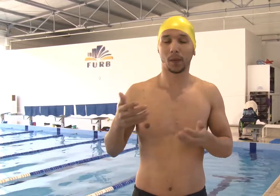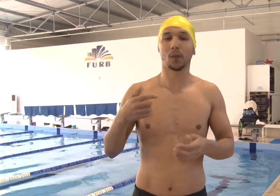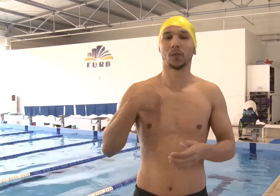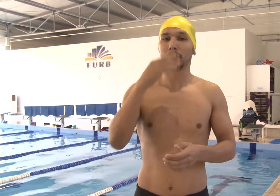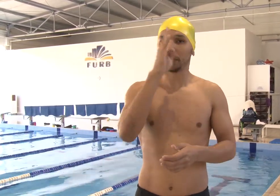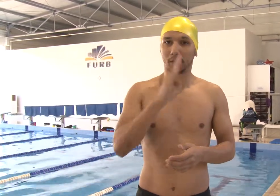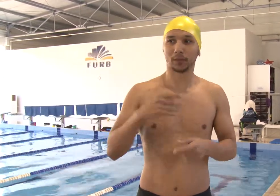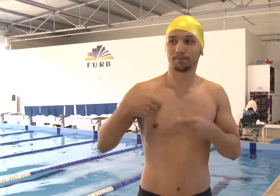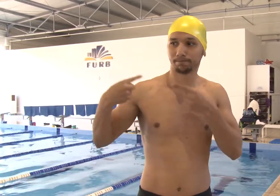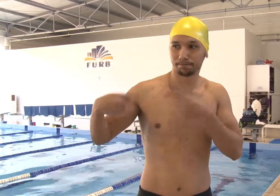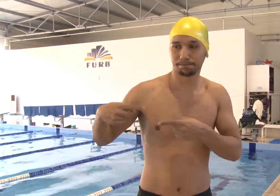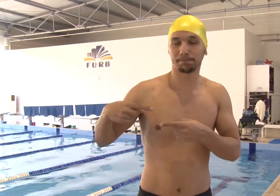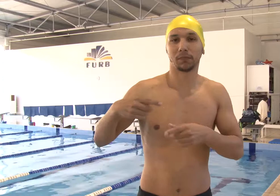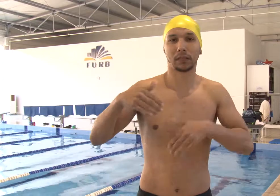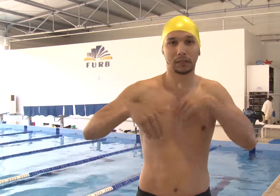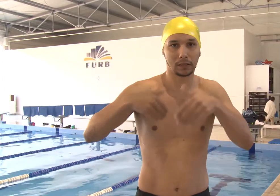Representando o Brasil foi a primeira vez.